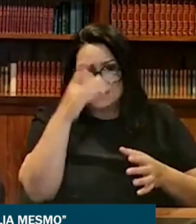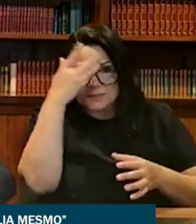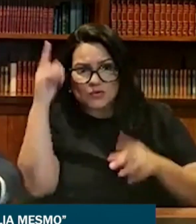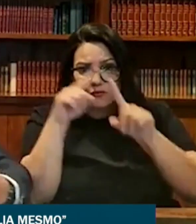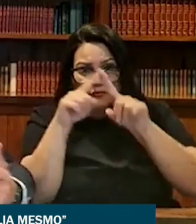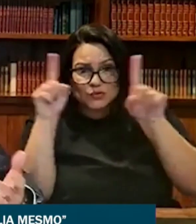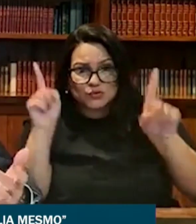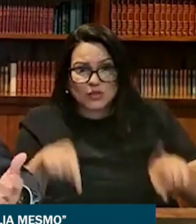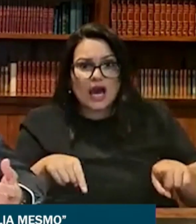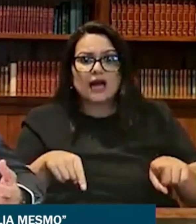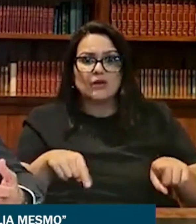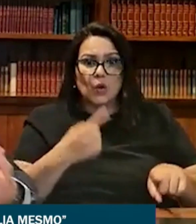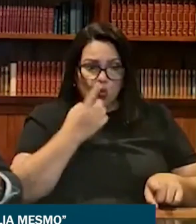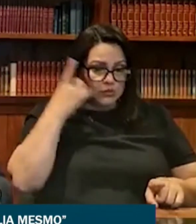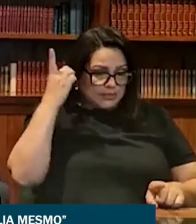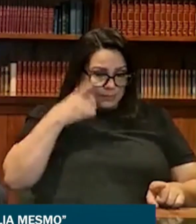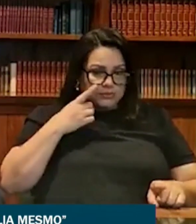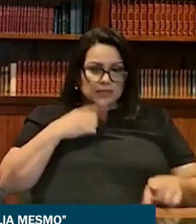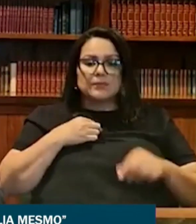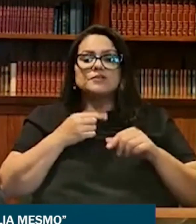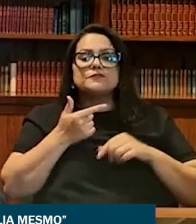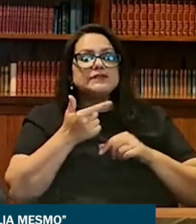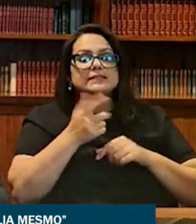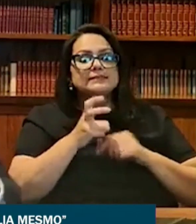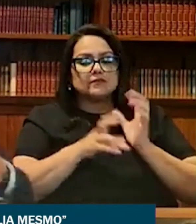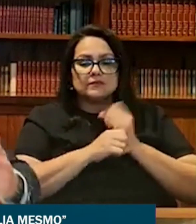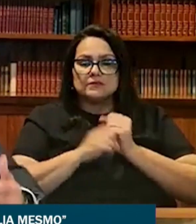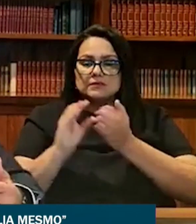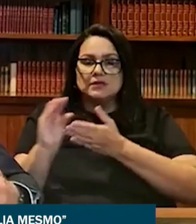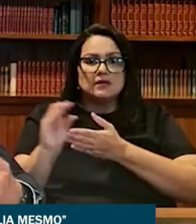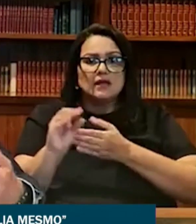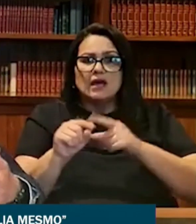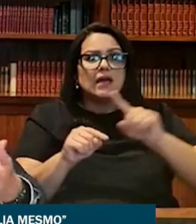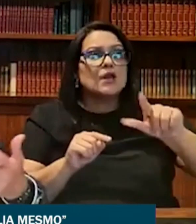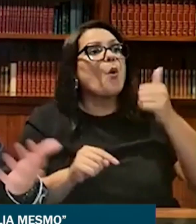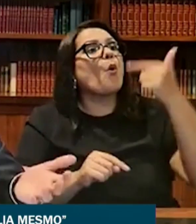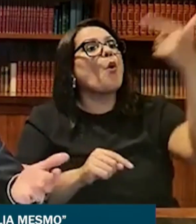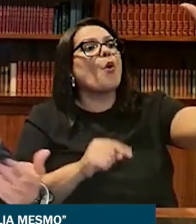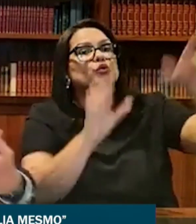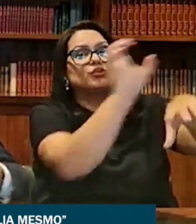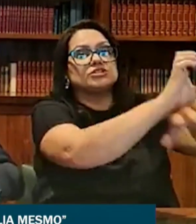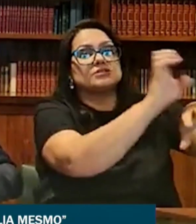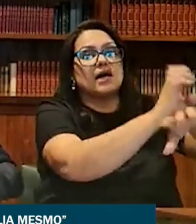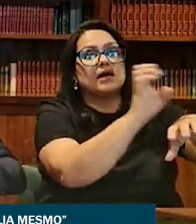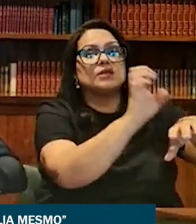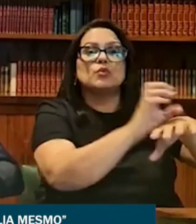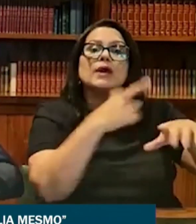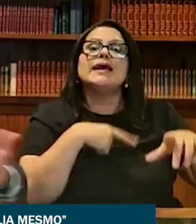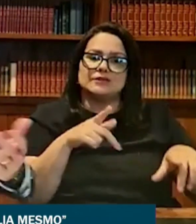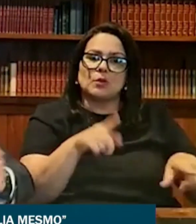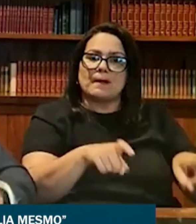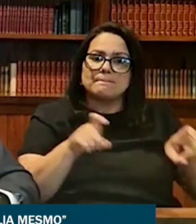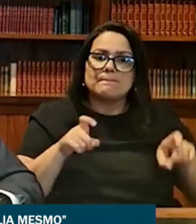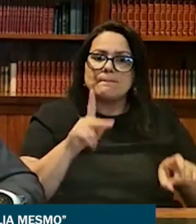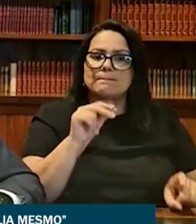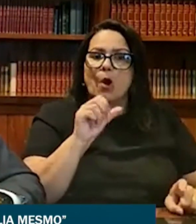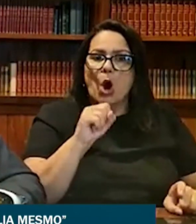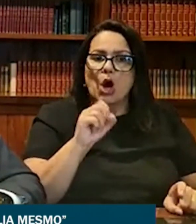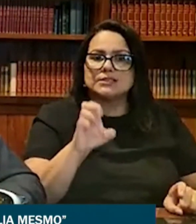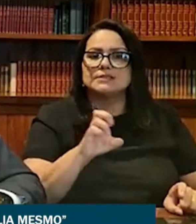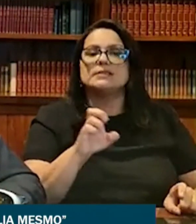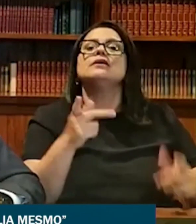pessoal que tá no estado não venha Brasília ele Toma Posse por procuração eu fiz isso a vida